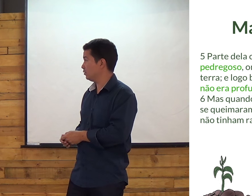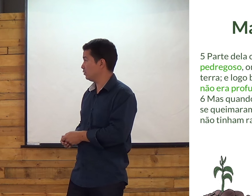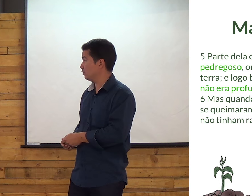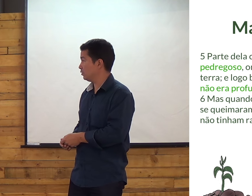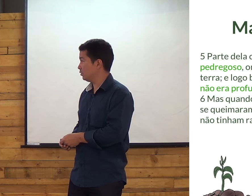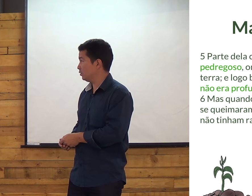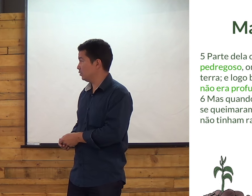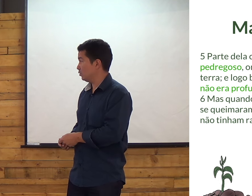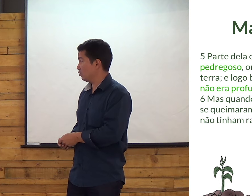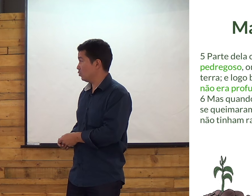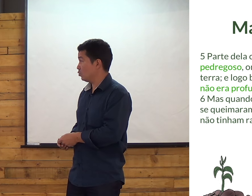Mas,